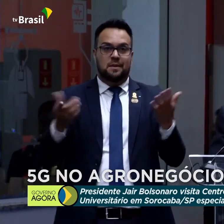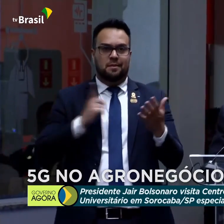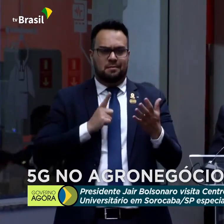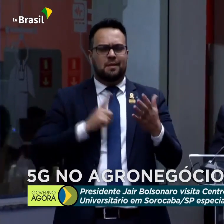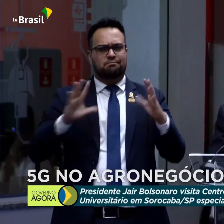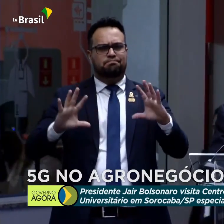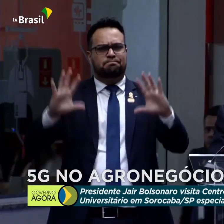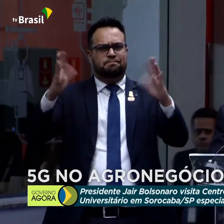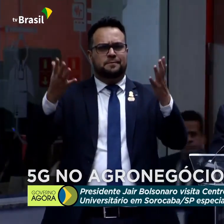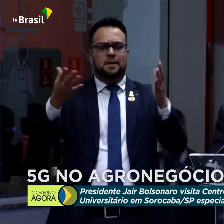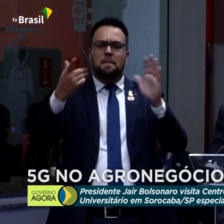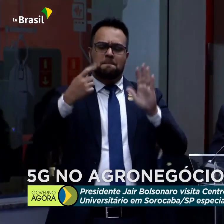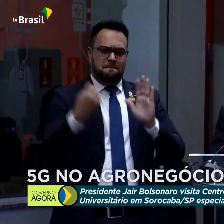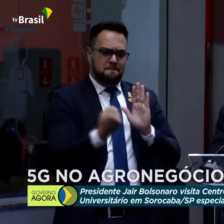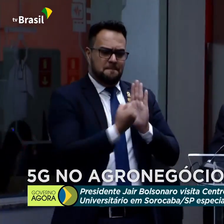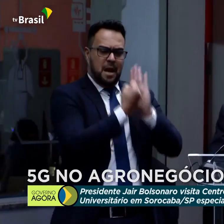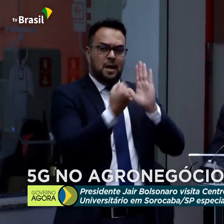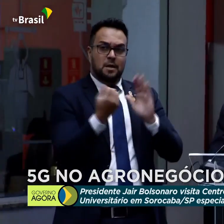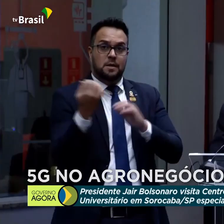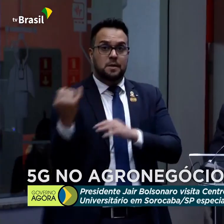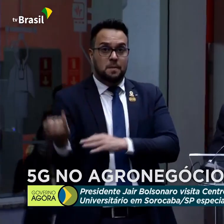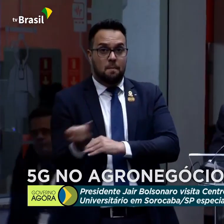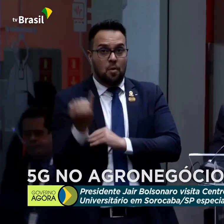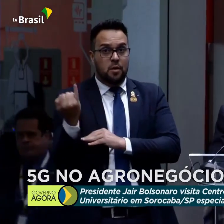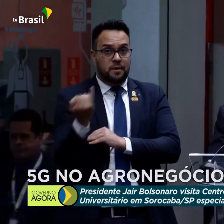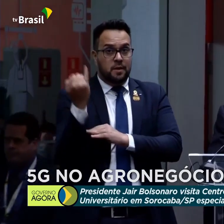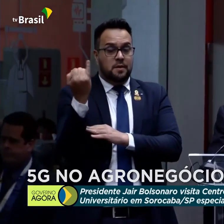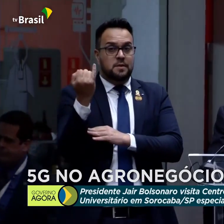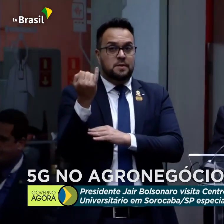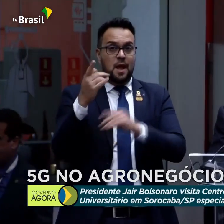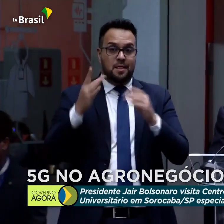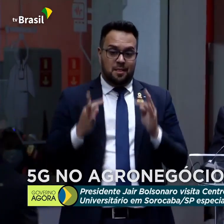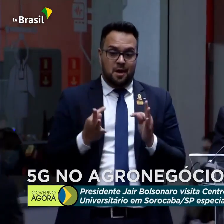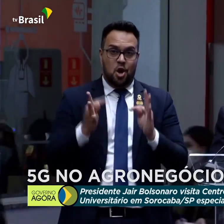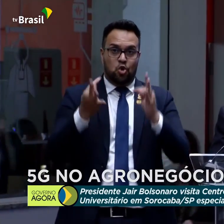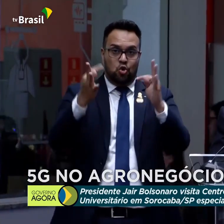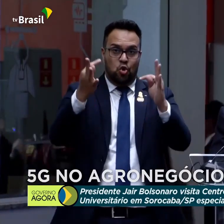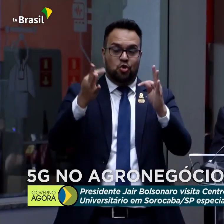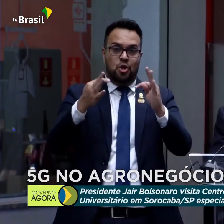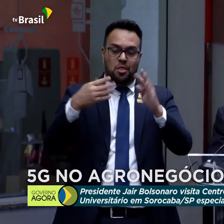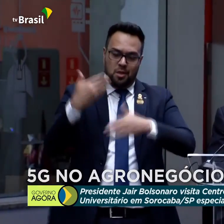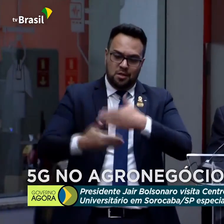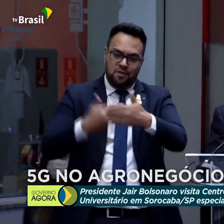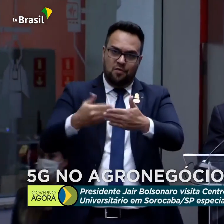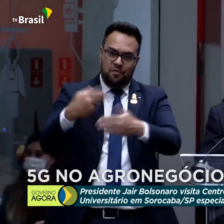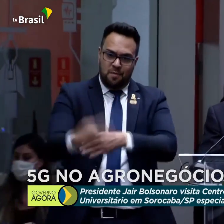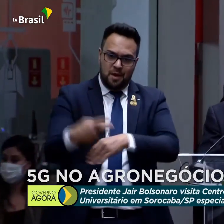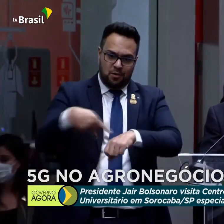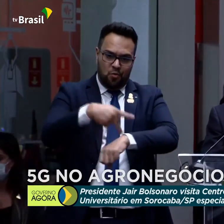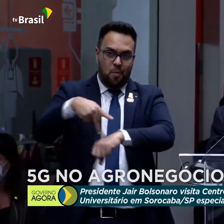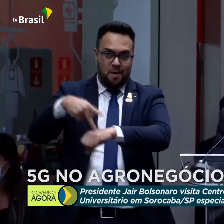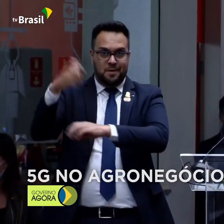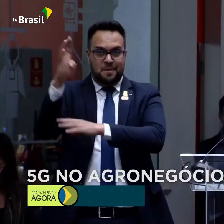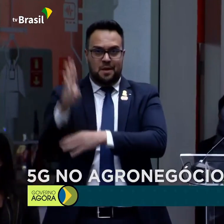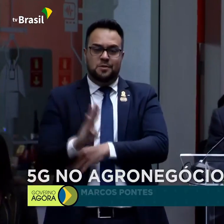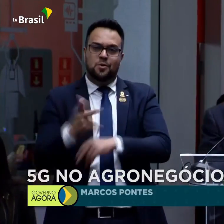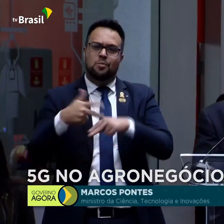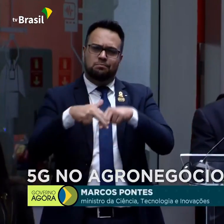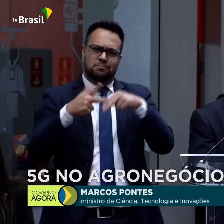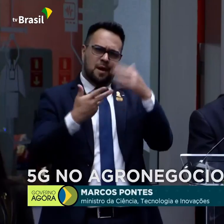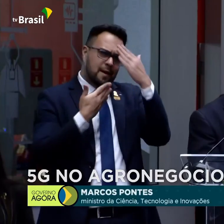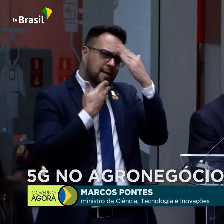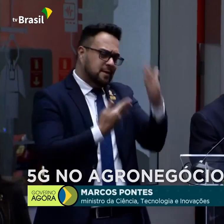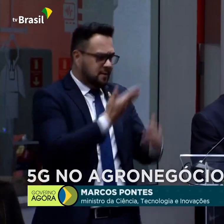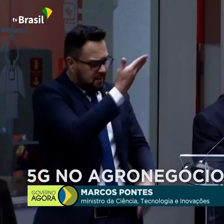cerimônia, que eu acho que marca bastante a importância da tecnologia no desenvolvimento do país. Gostaria logicamente, de agradecer e